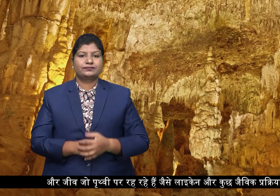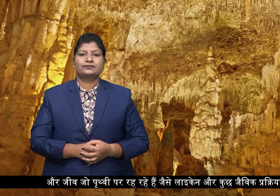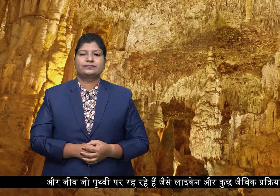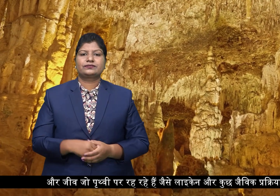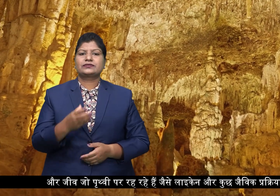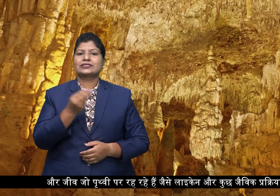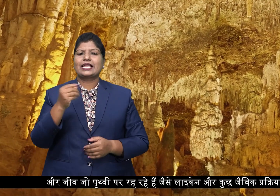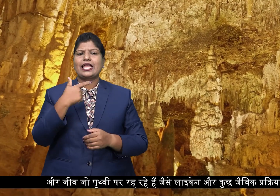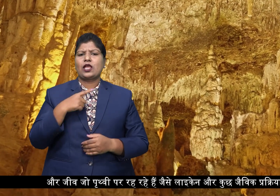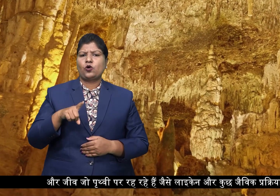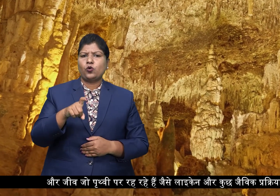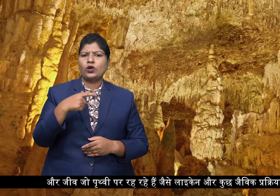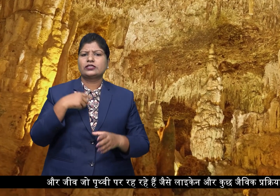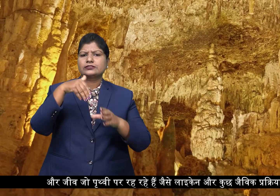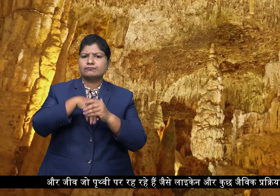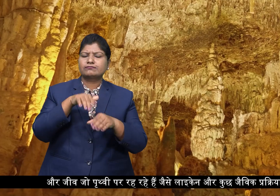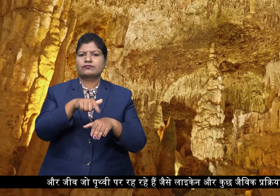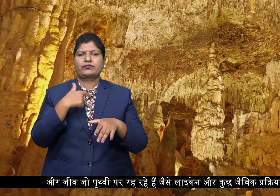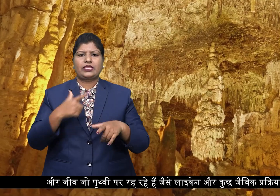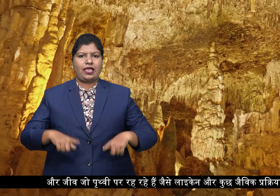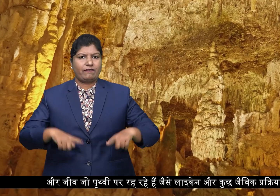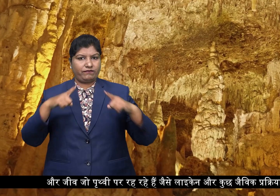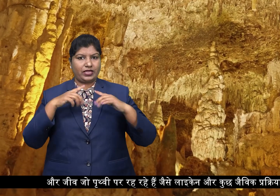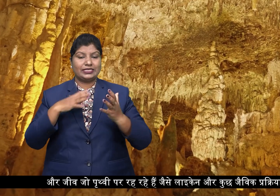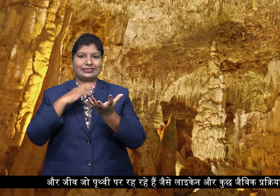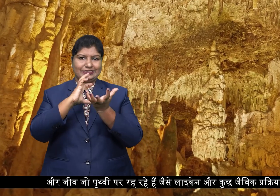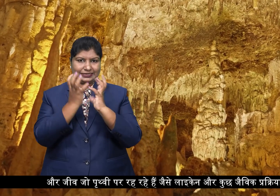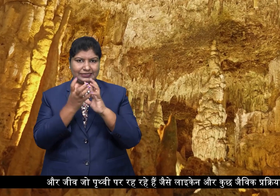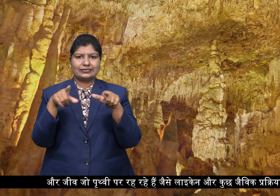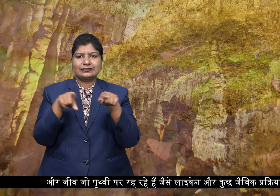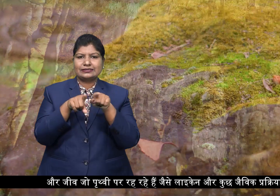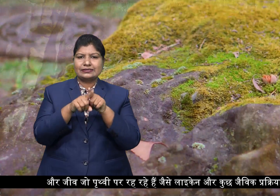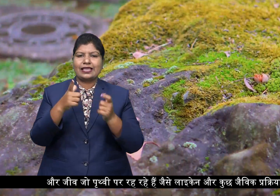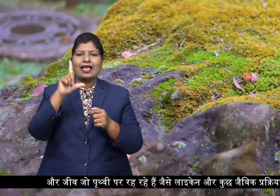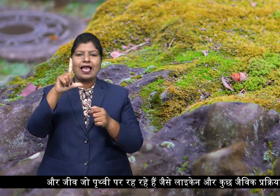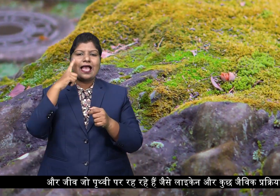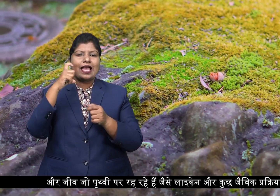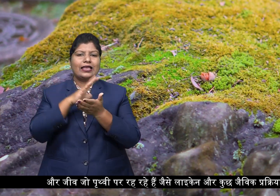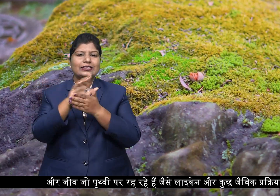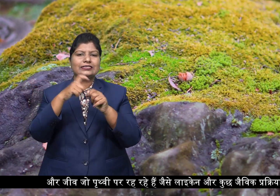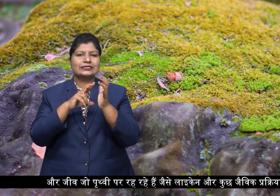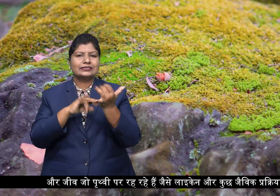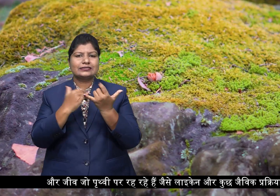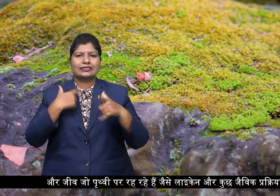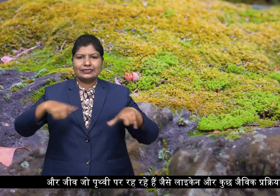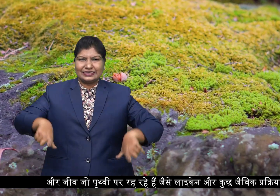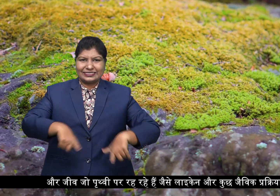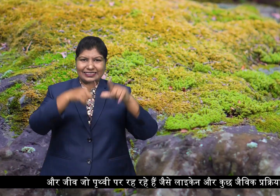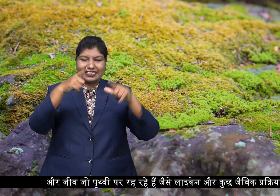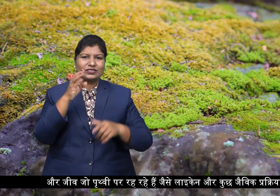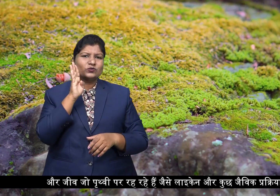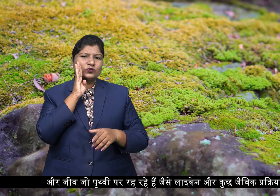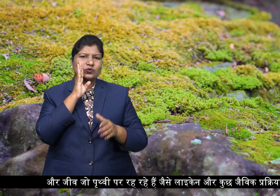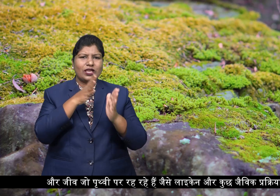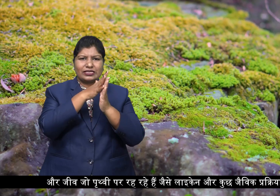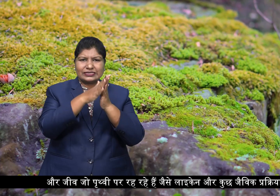और जैसे जीव जो पृथ्वी पर रह रहे हैं, जैसे लाइकेन और कुछ जैविक